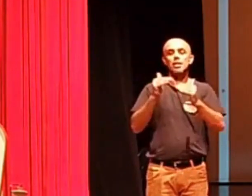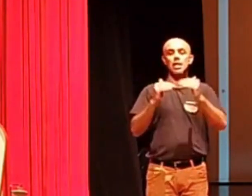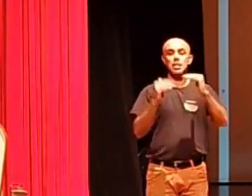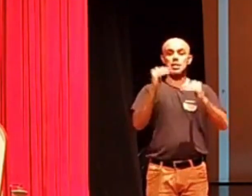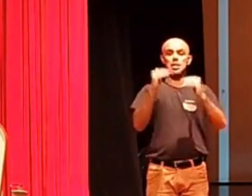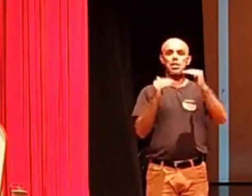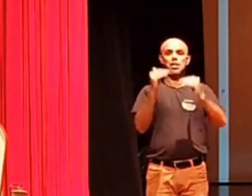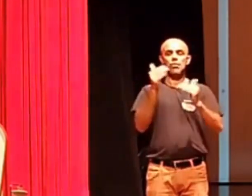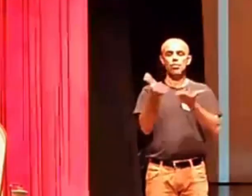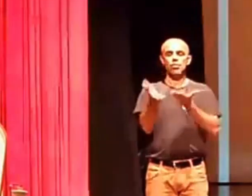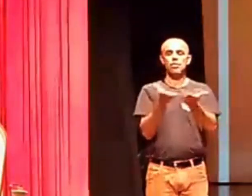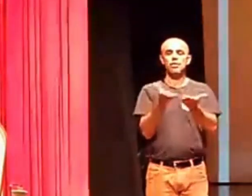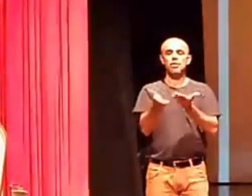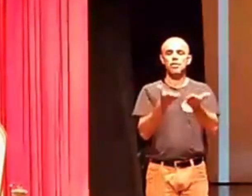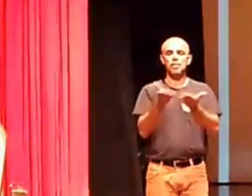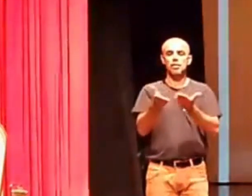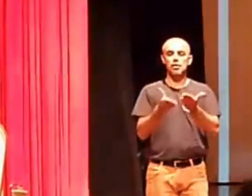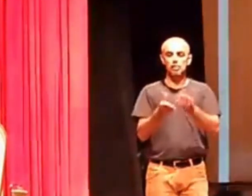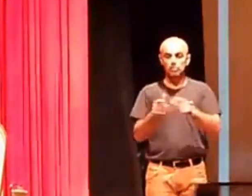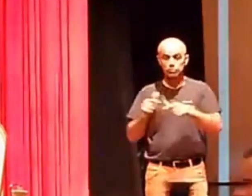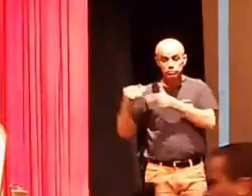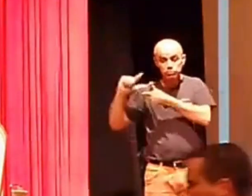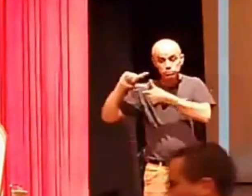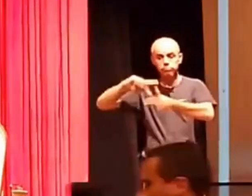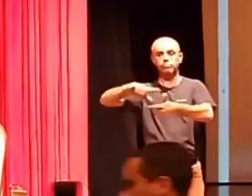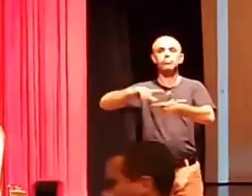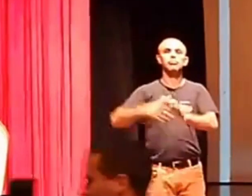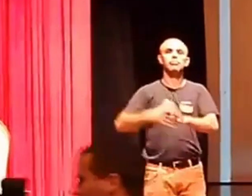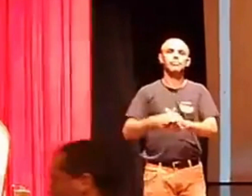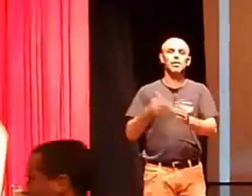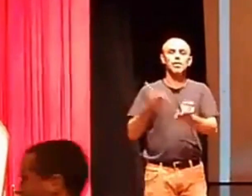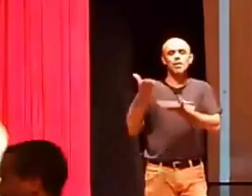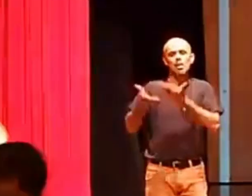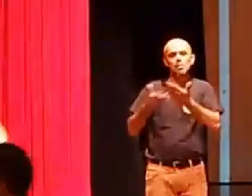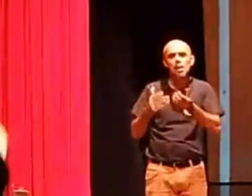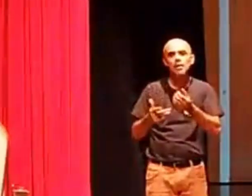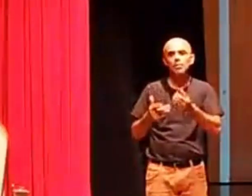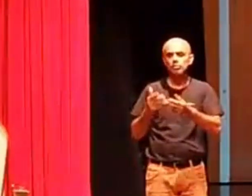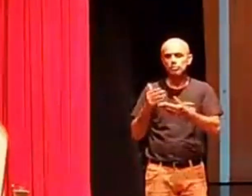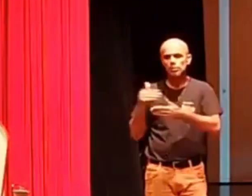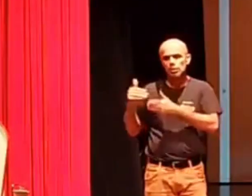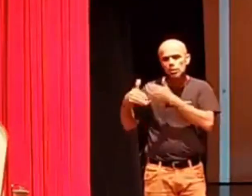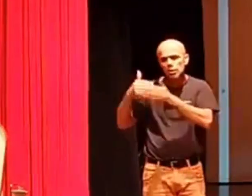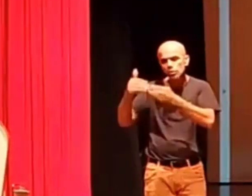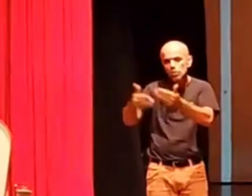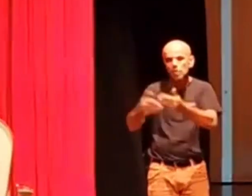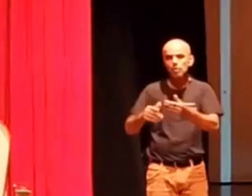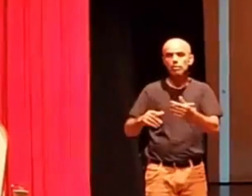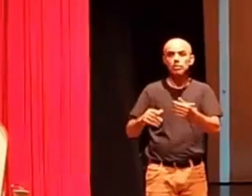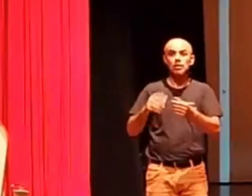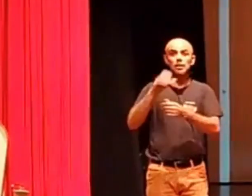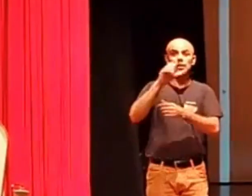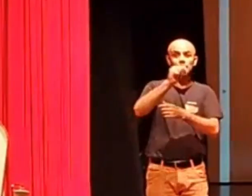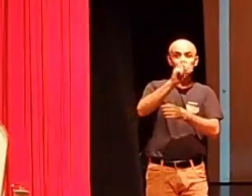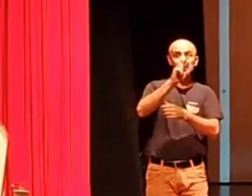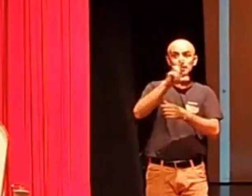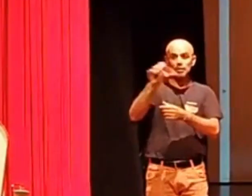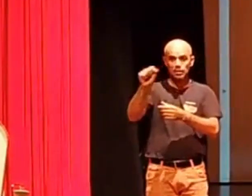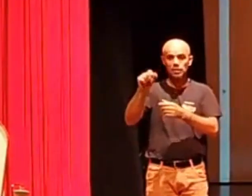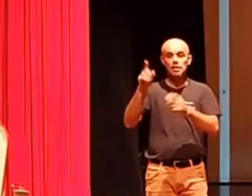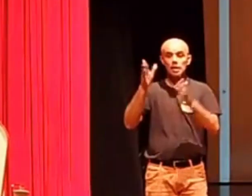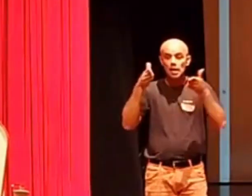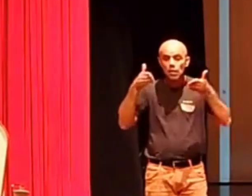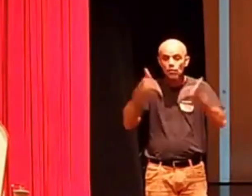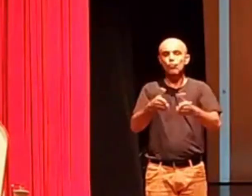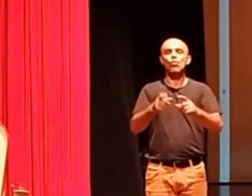de tratamento conservador. A gente não fala de tratamento cirúrgico. A SRS é uma sociedade completamente